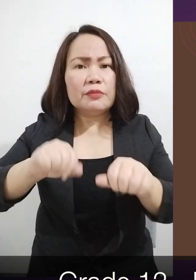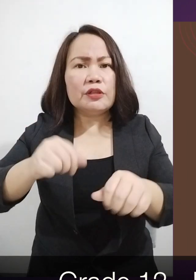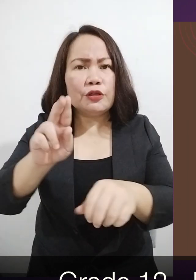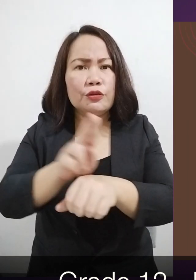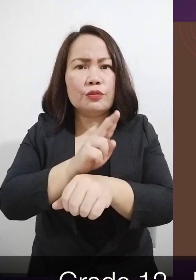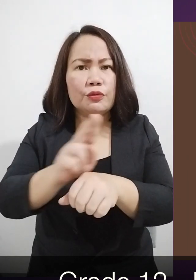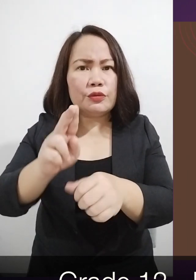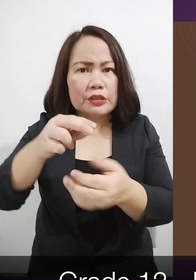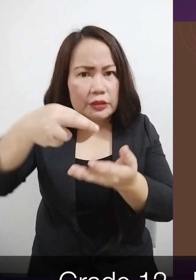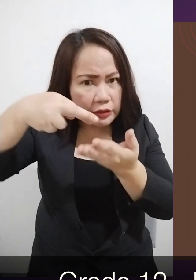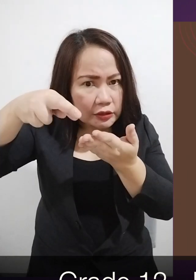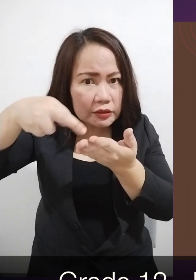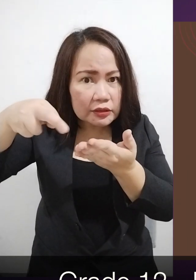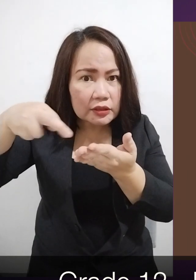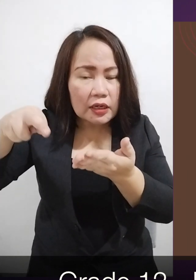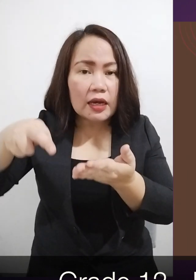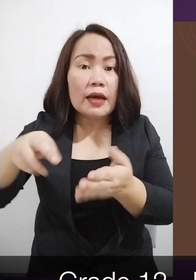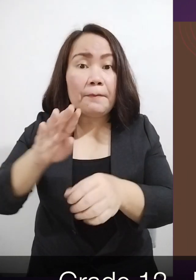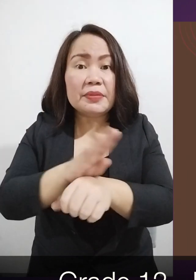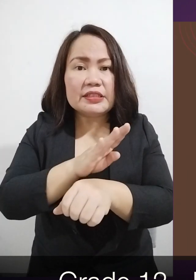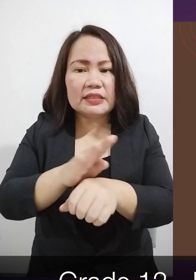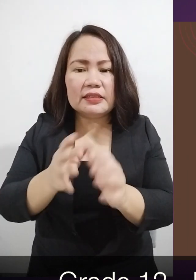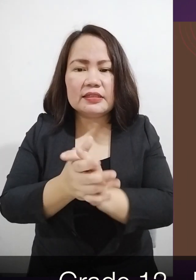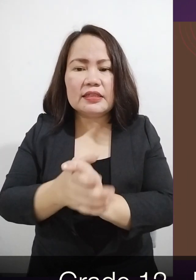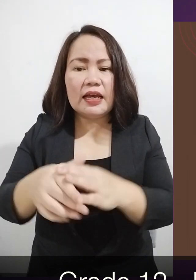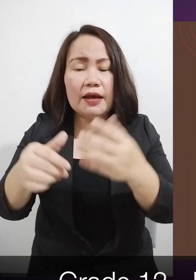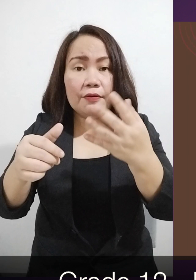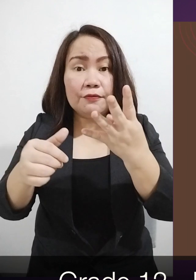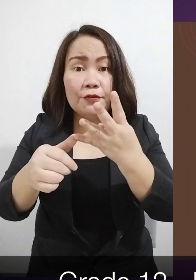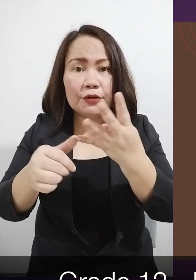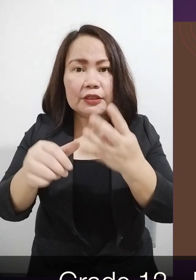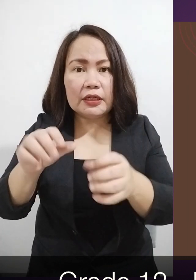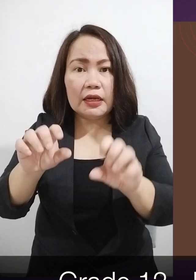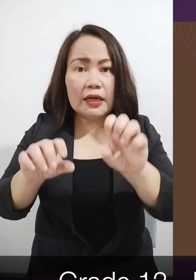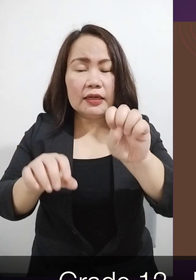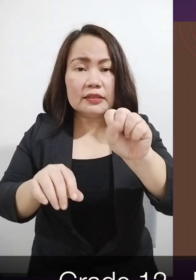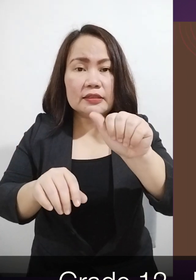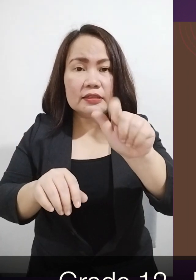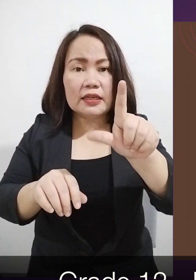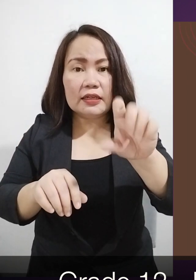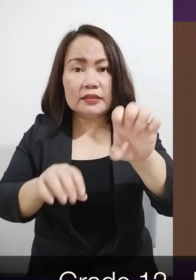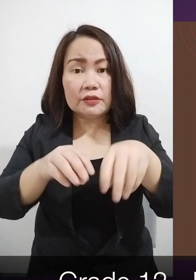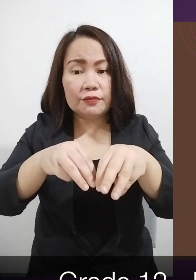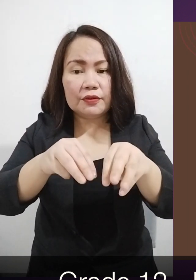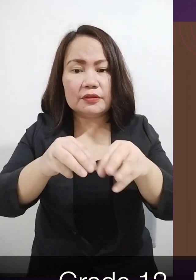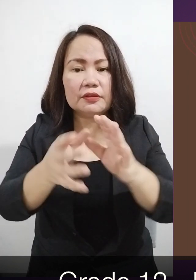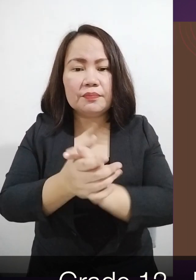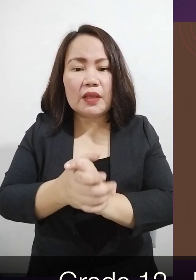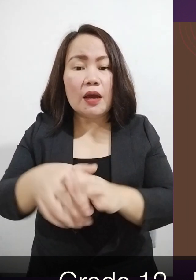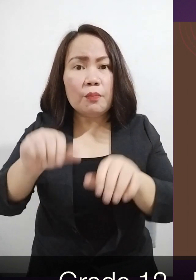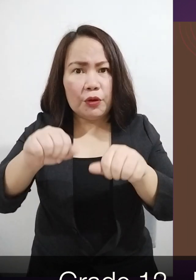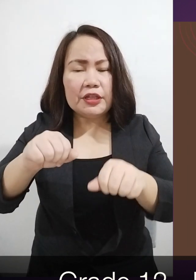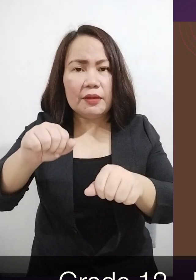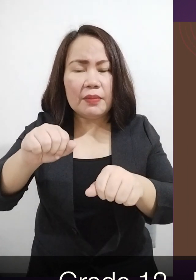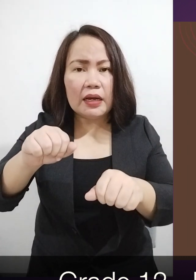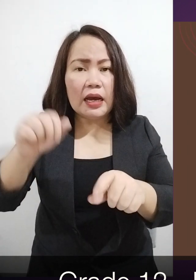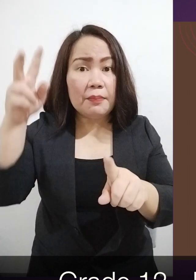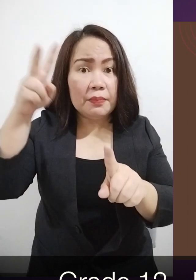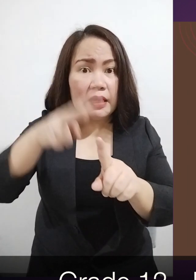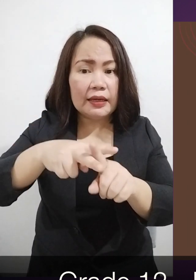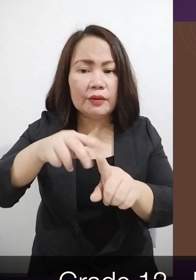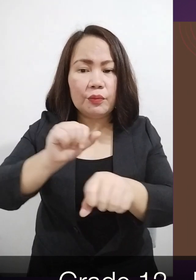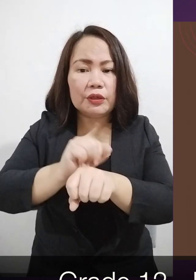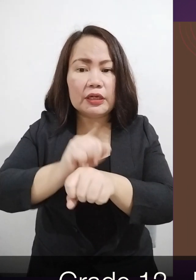isang mananaliksik ng isang negosyo. 4. Sales. Ang nagtapos sa entrepreneurship ay maaring mag-apply